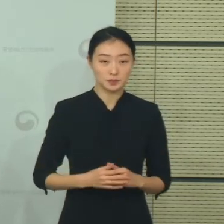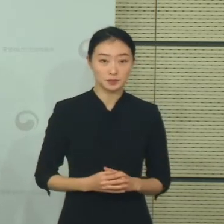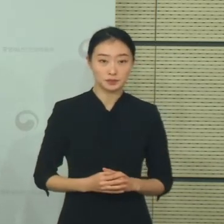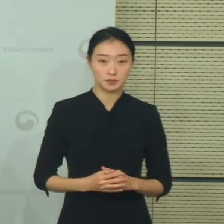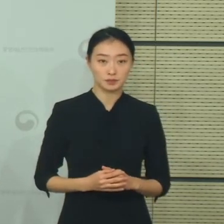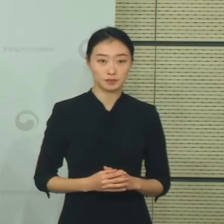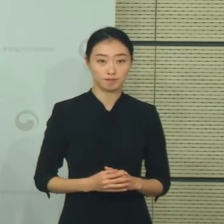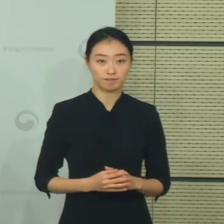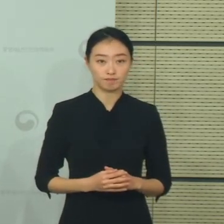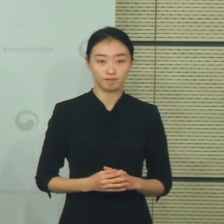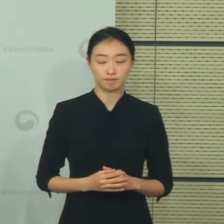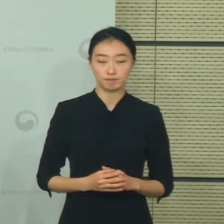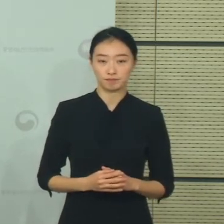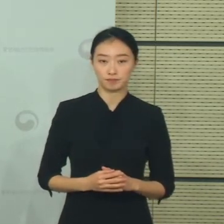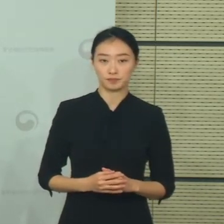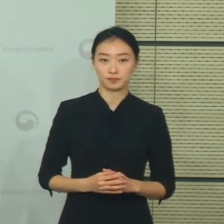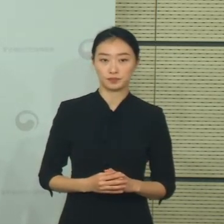아주